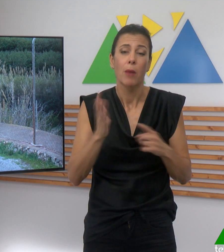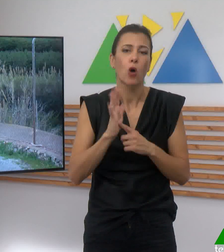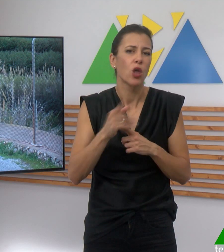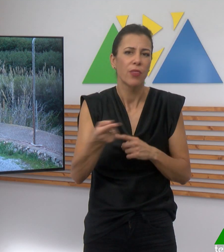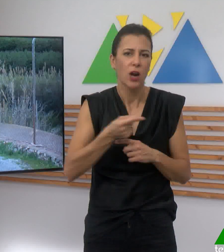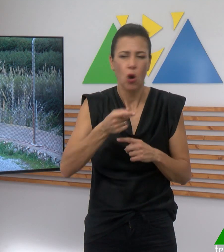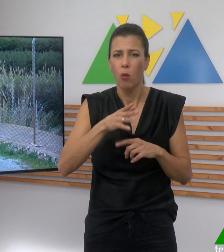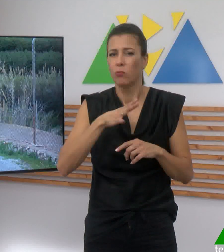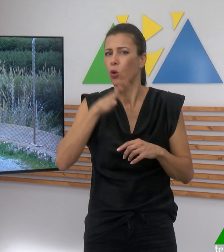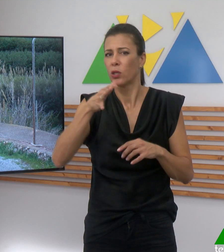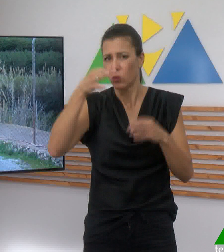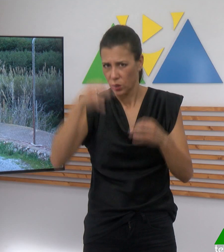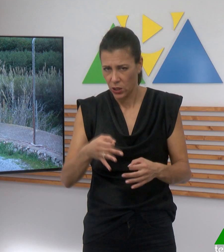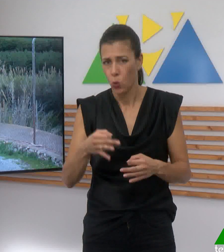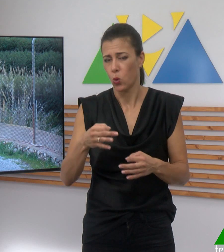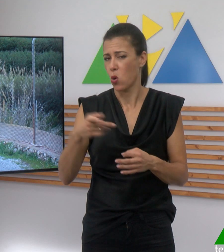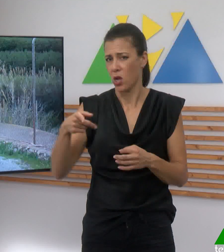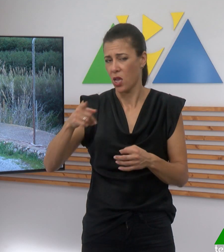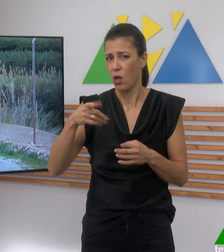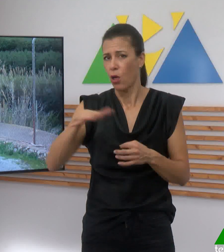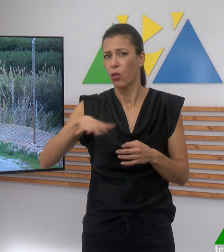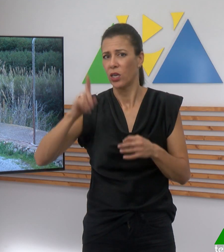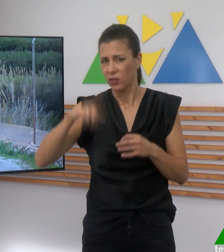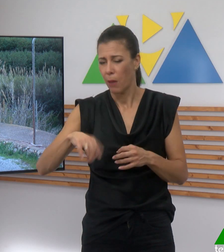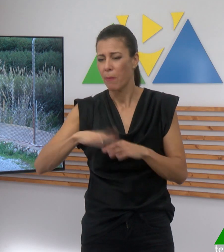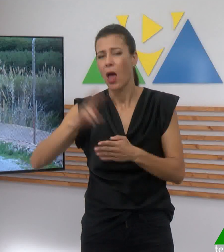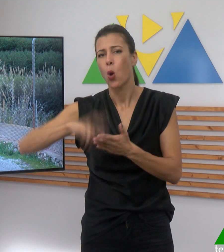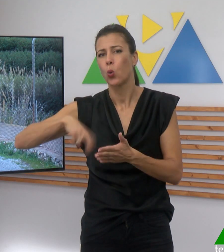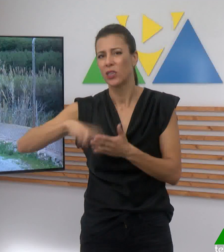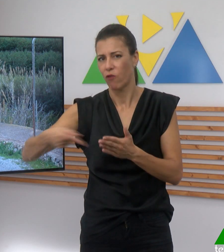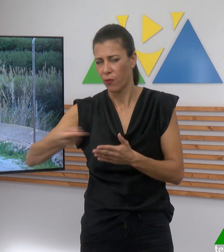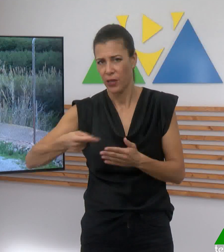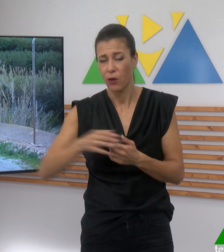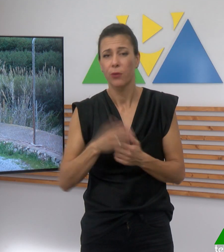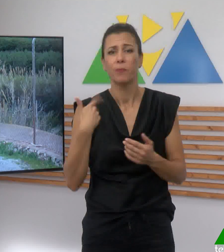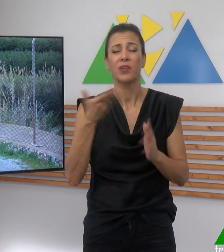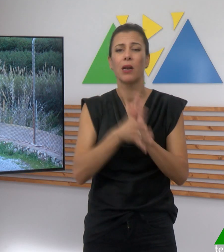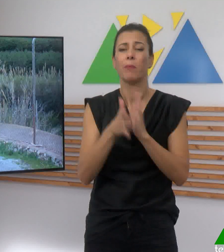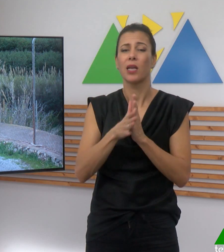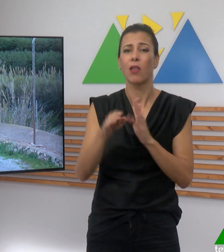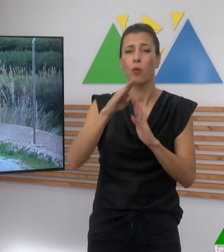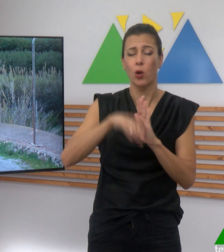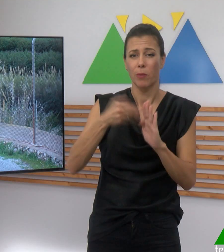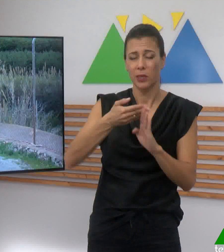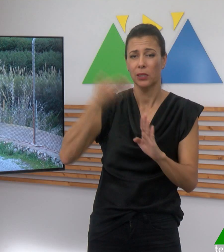momento también daron dedicaron esta zona también al cultivo a rooco ya explicamos en el programa anterior que debido a los